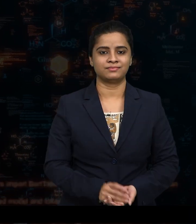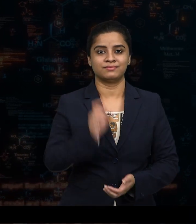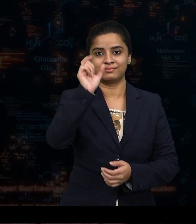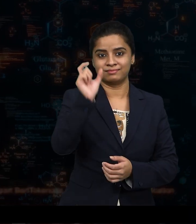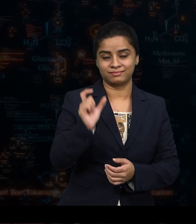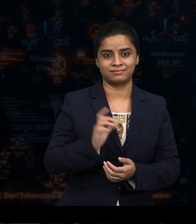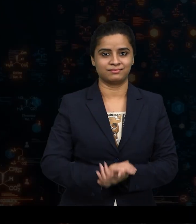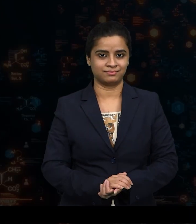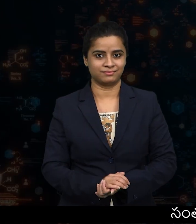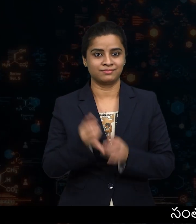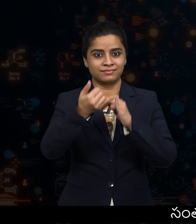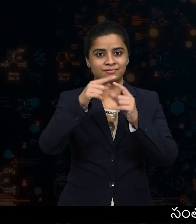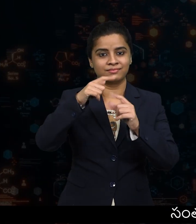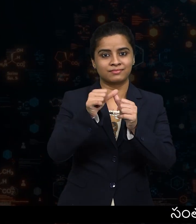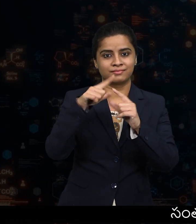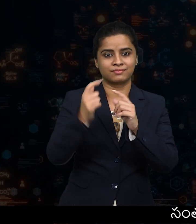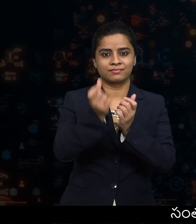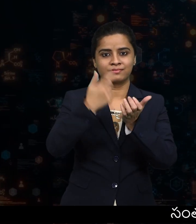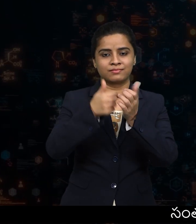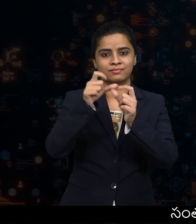కీలక పదాలు. సంతృప్త హైడ్రోకార్బన్,